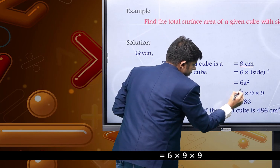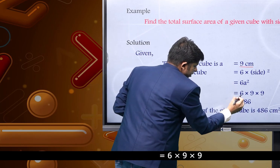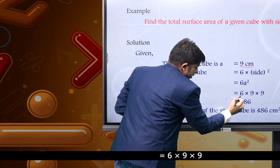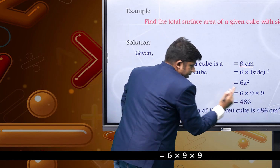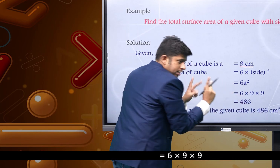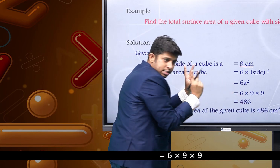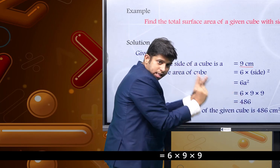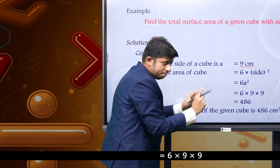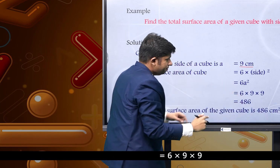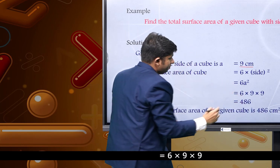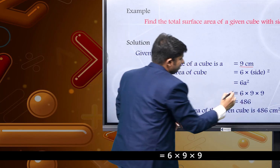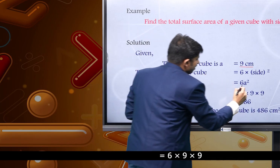बरोबर 6 गुणिले 9 गुणिले 9.